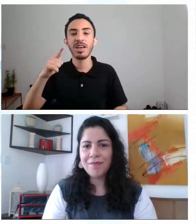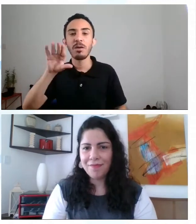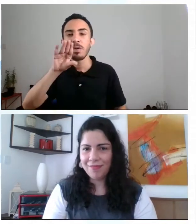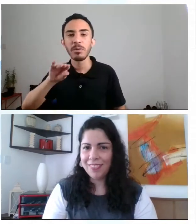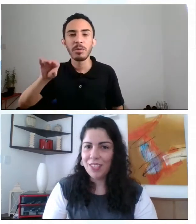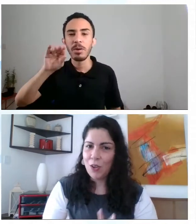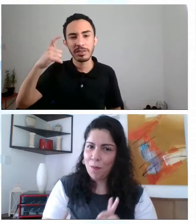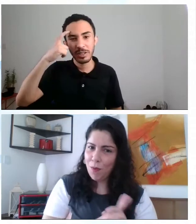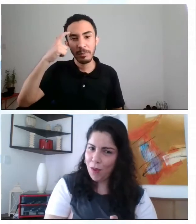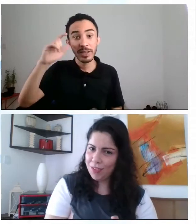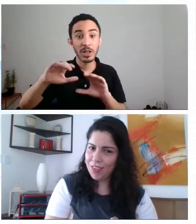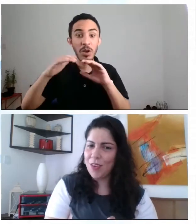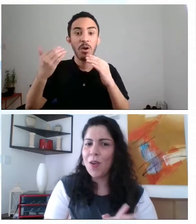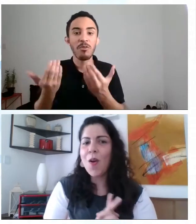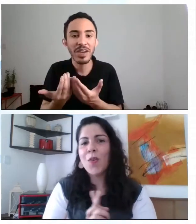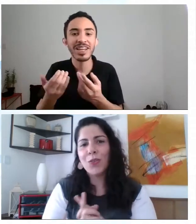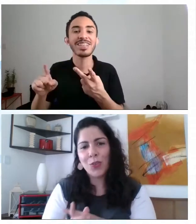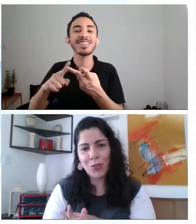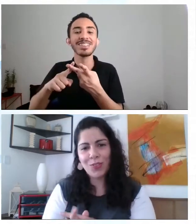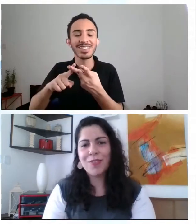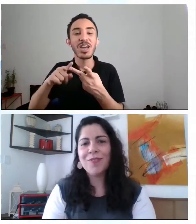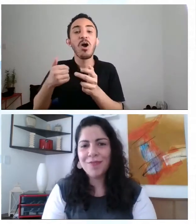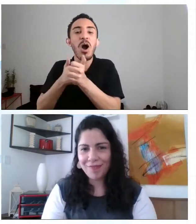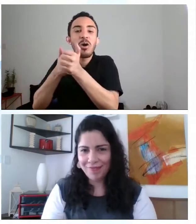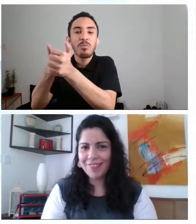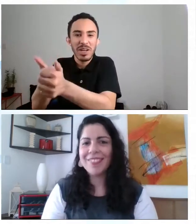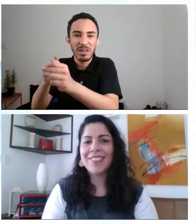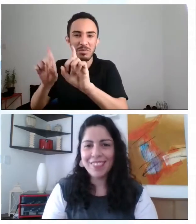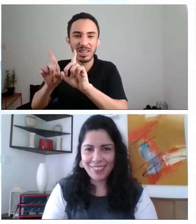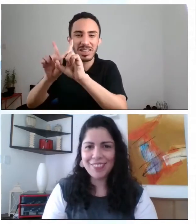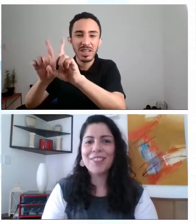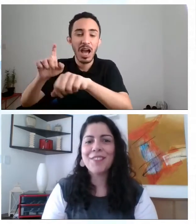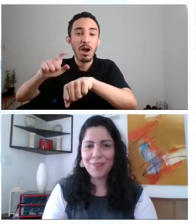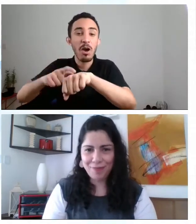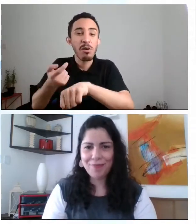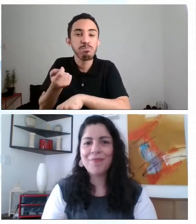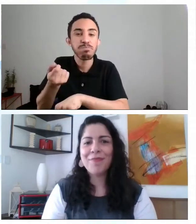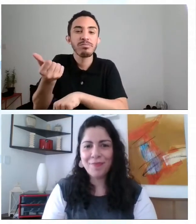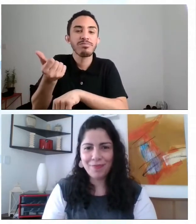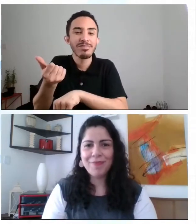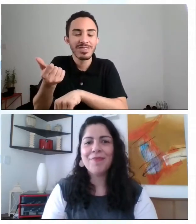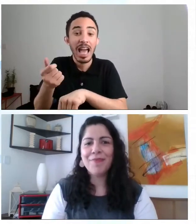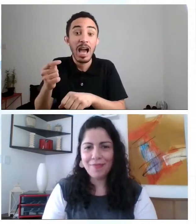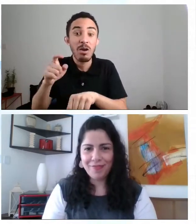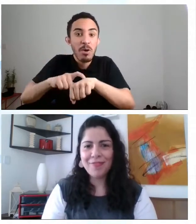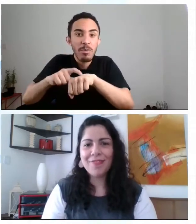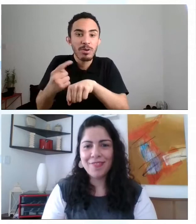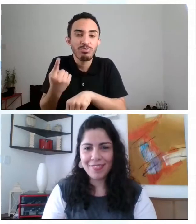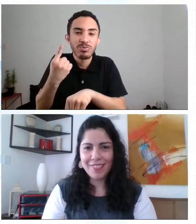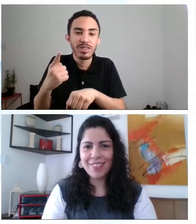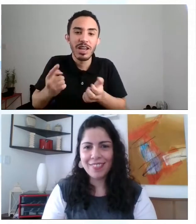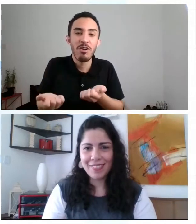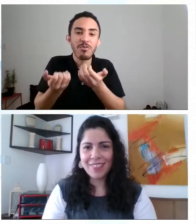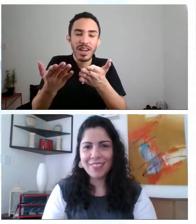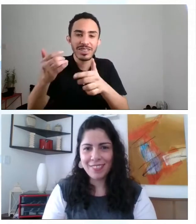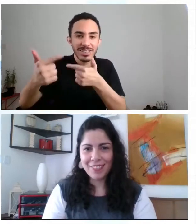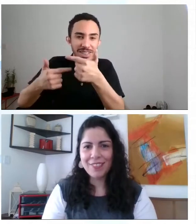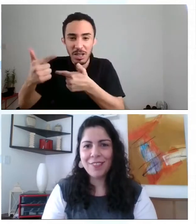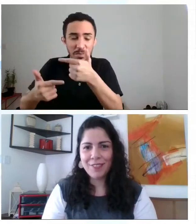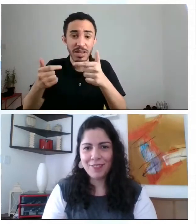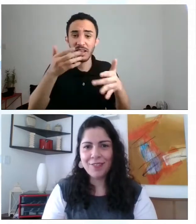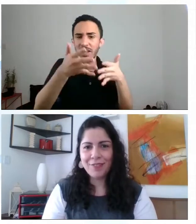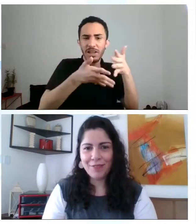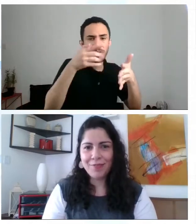pensa em conferências ou intérprete de acompanhamento, e são pontuais, eles têm empresas, né, que fornecem esses serviços. E nas línguas de